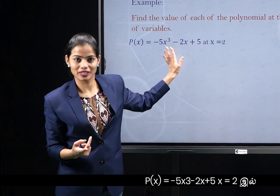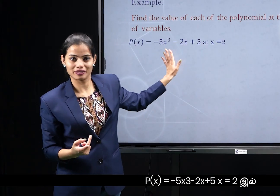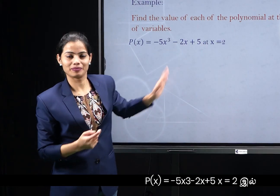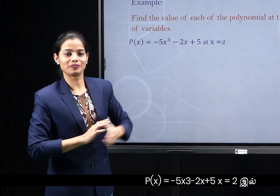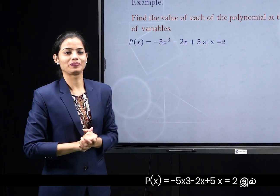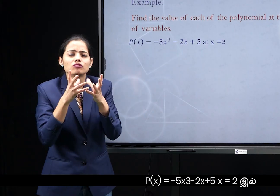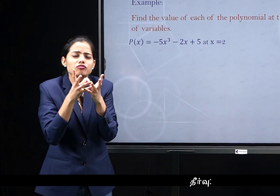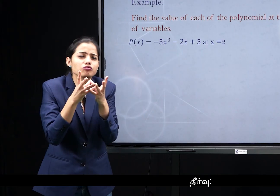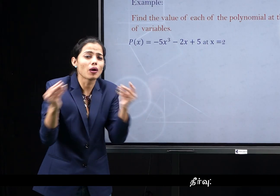2 இல் தீர்வு